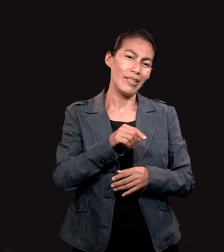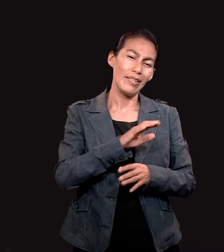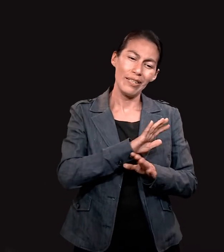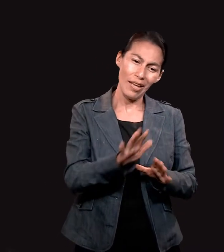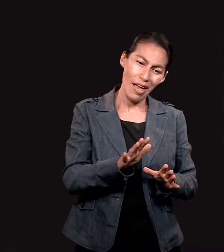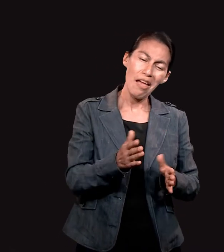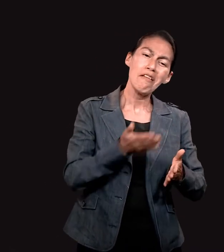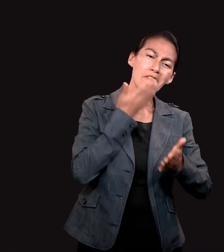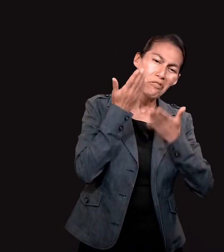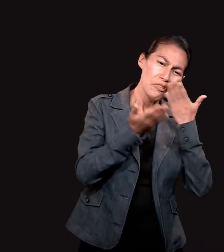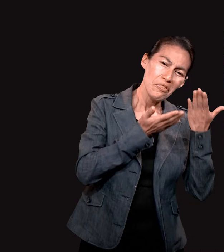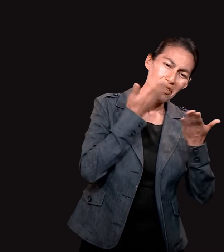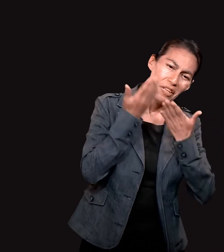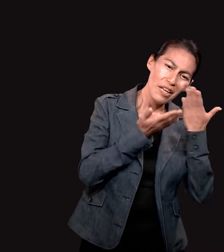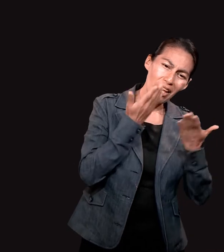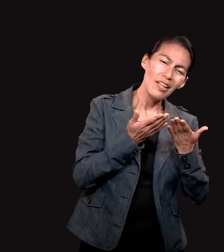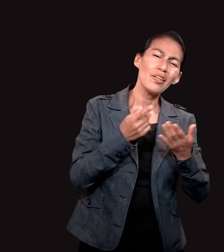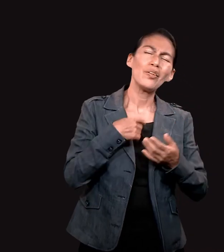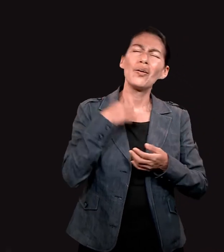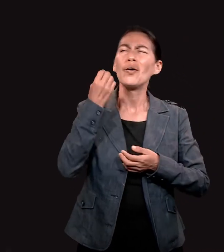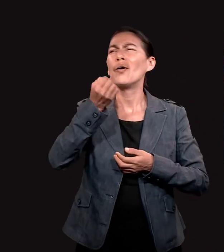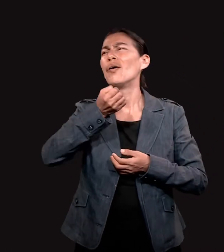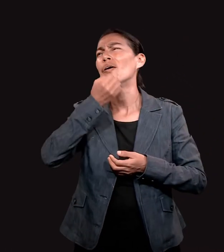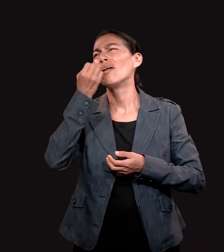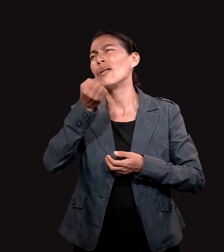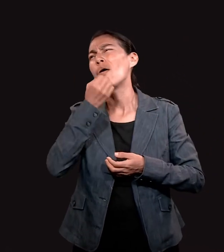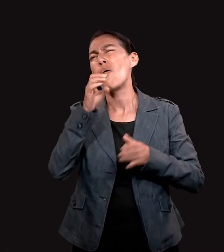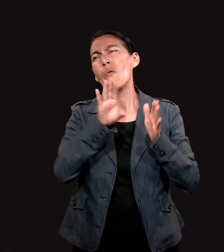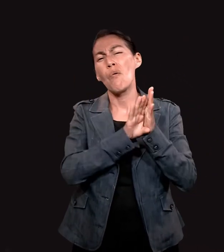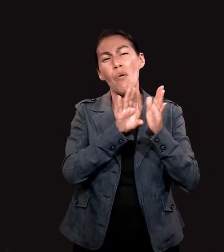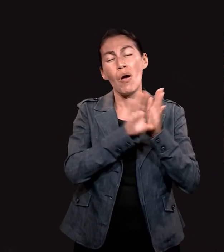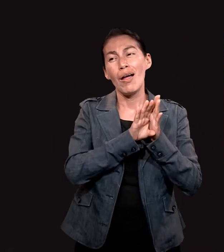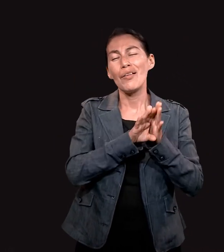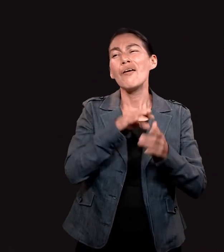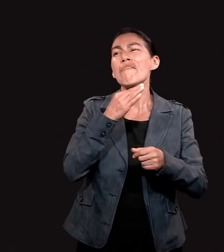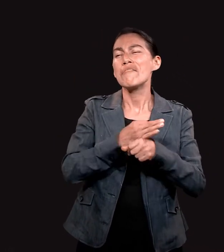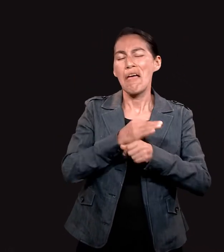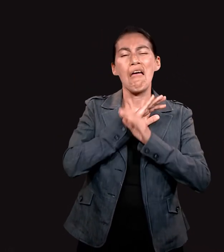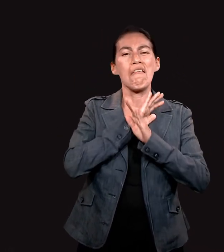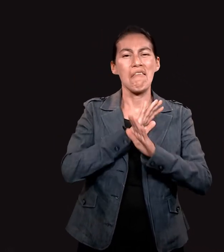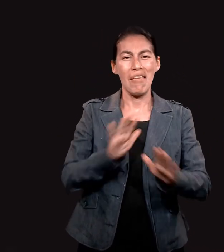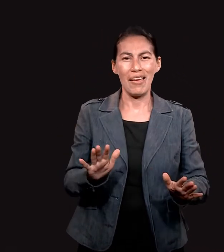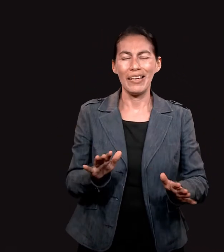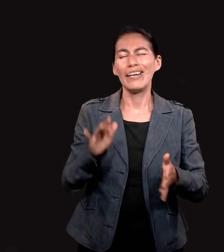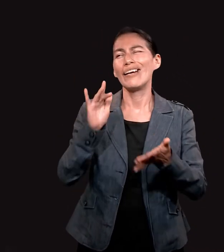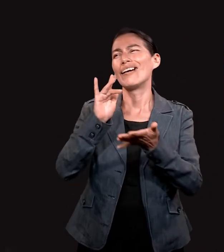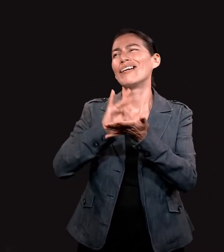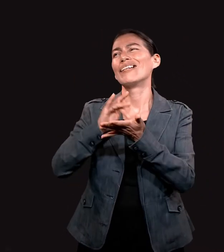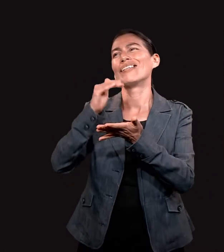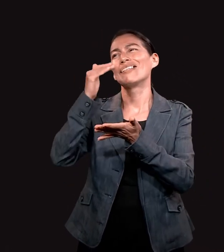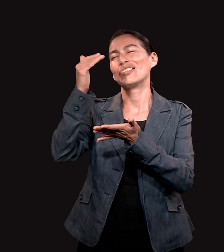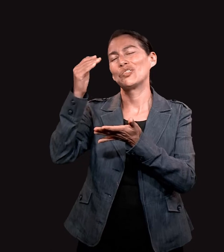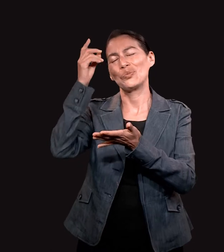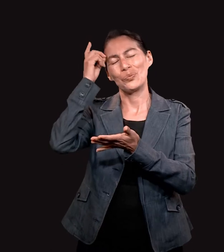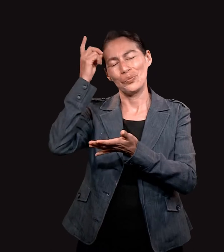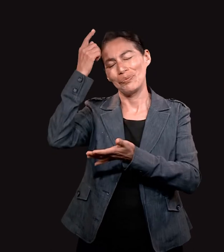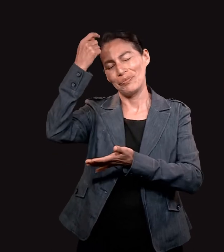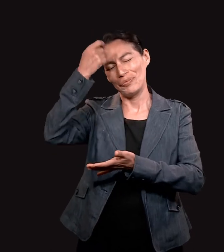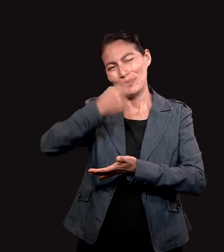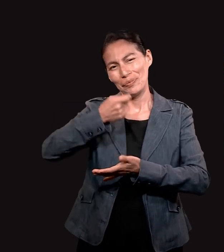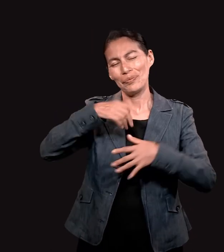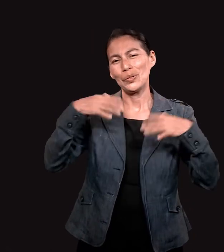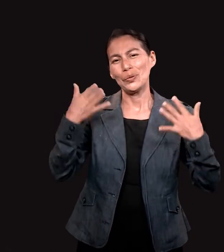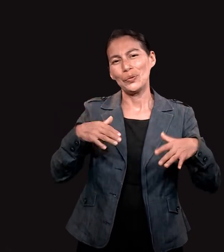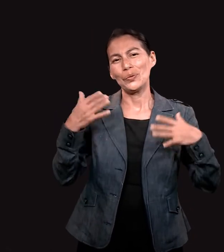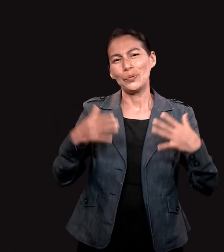pasé por dificultad para conseguir un cuarto donde vivir y por fin lo encontré. Hoy estoy agradecida con mi